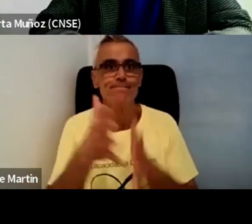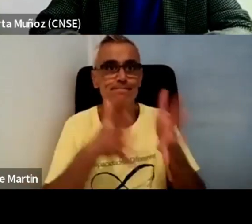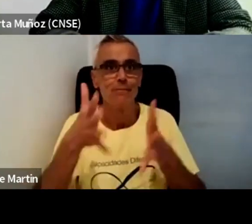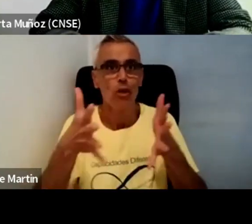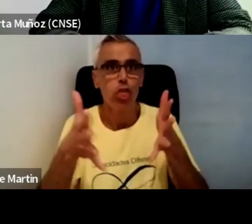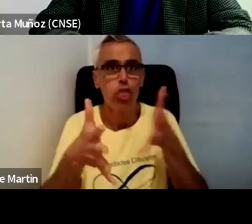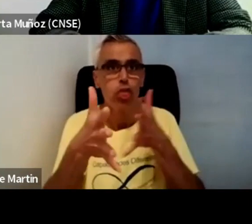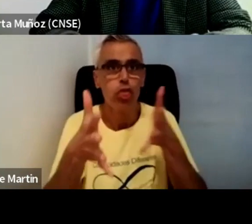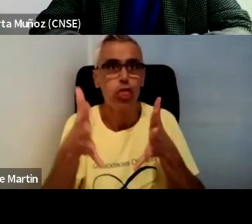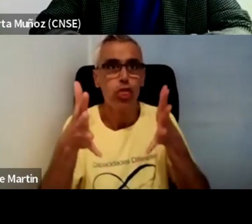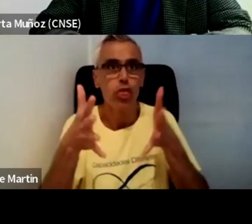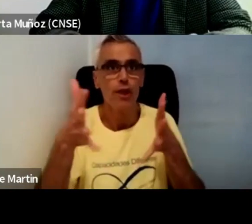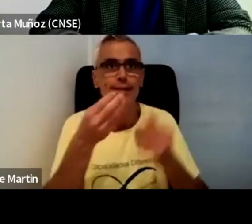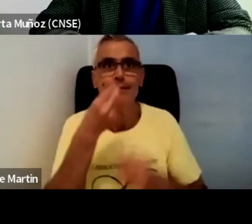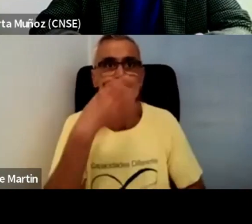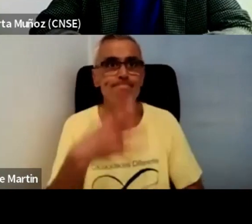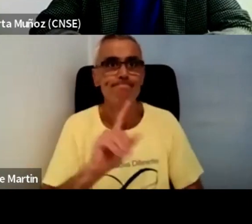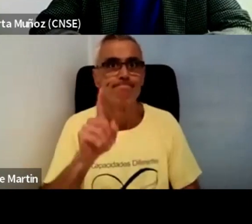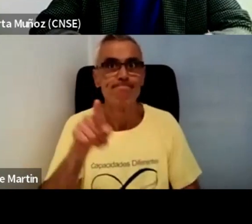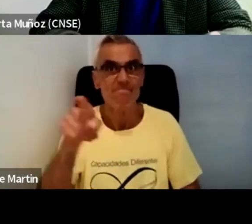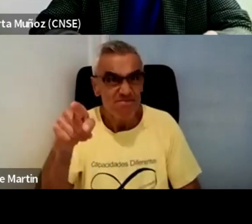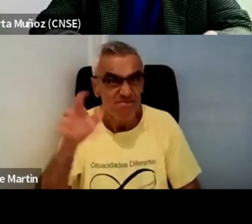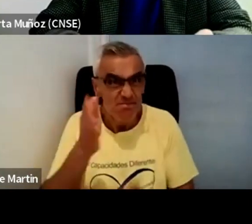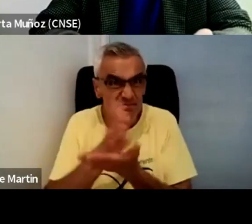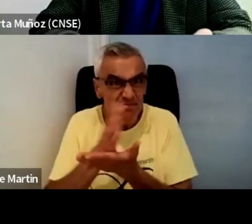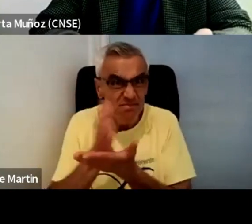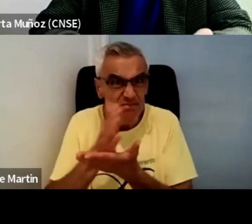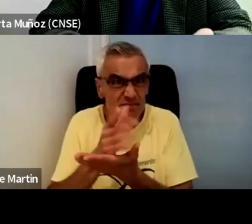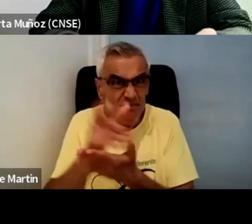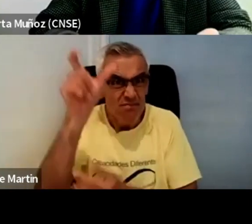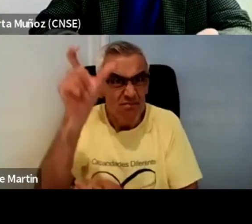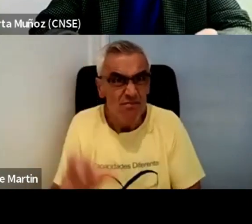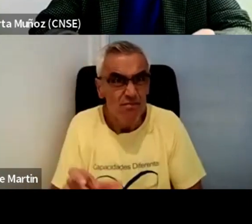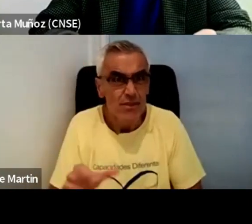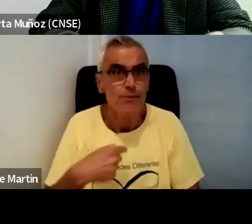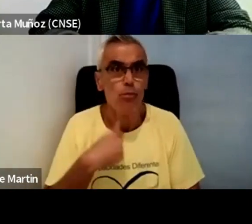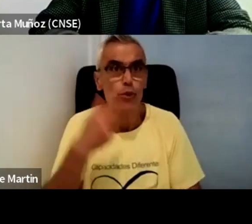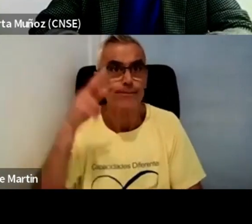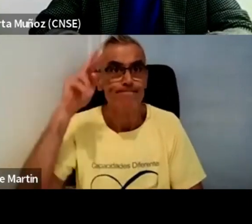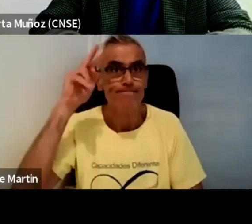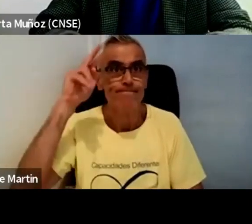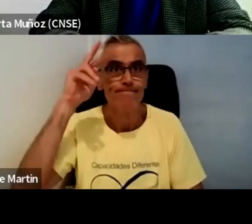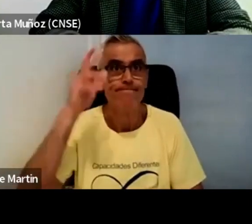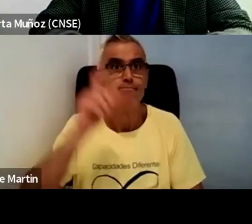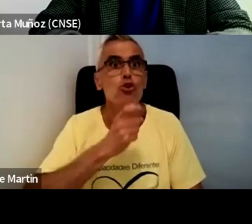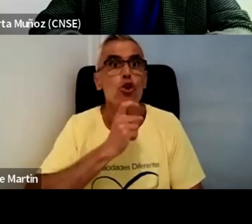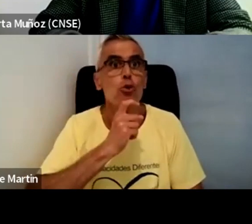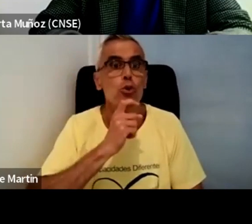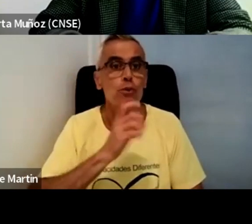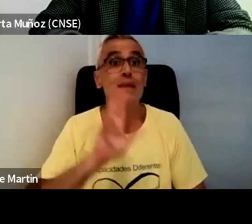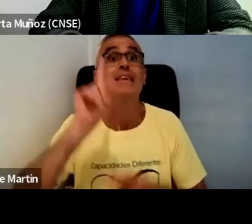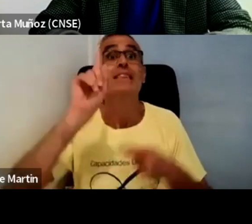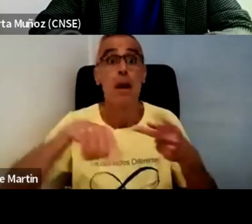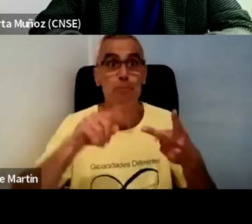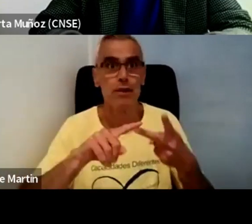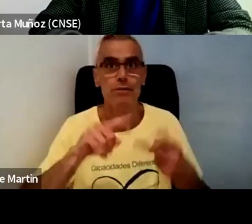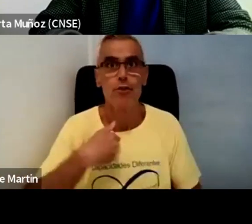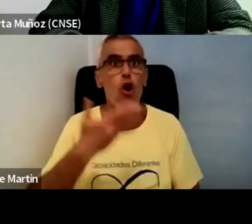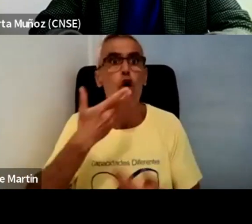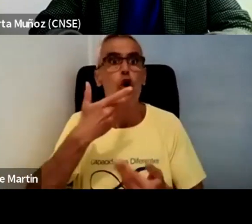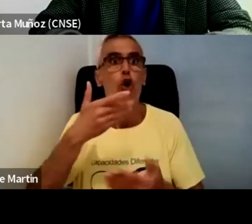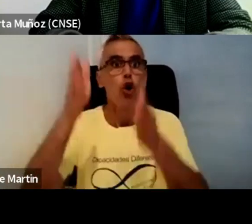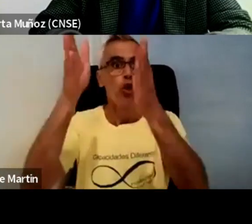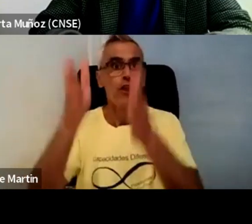esta profesional, la lengua de signos que utilizaba no era la más adecuada y era una mediadora, a mí esto me preocupaba